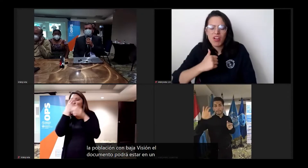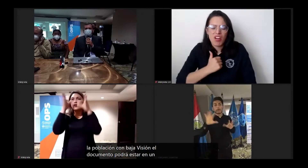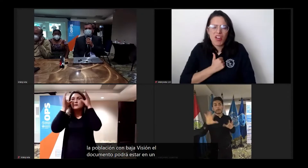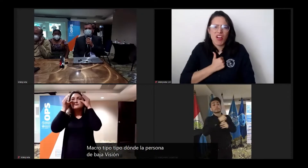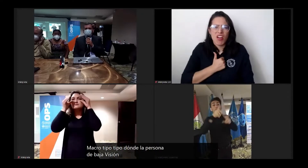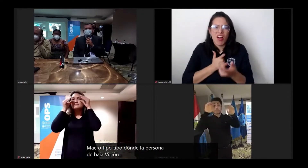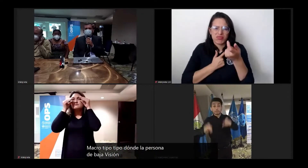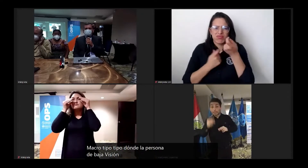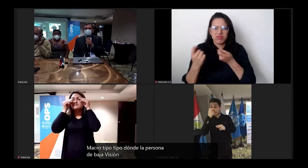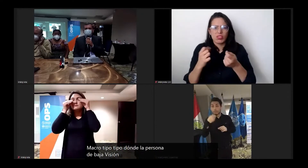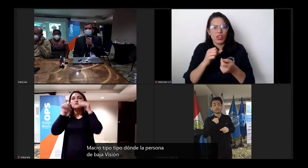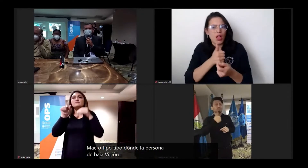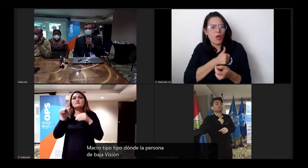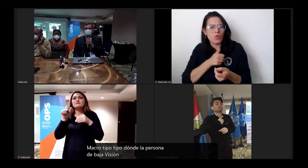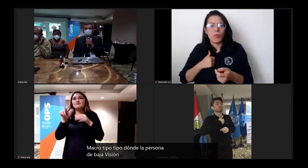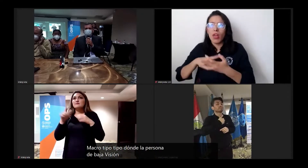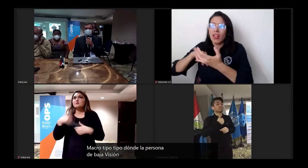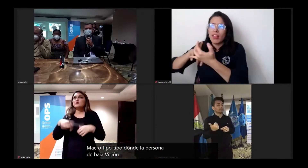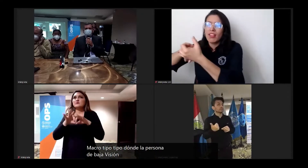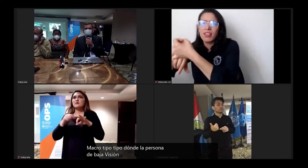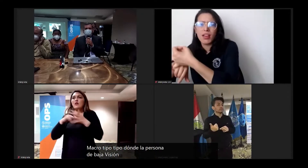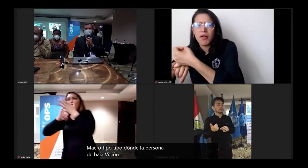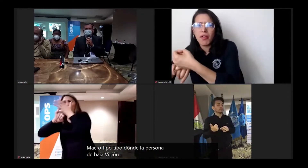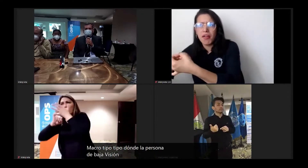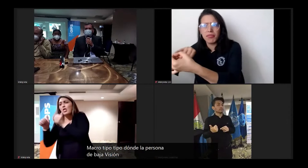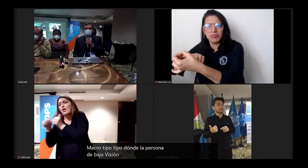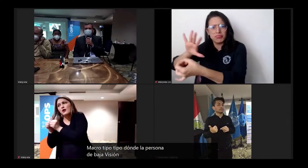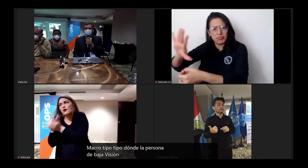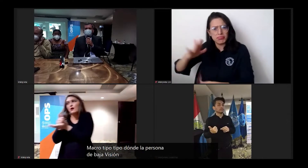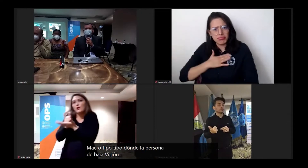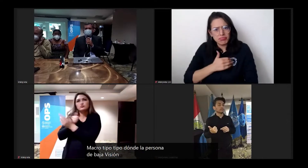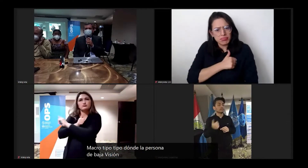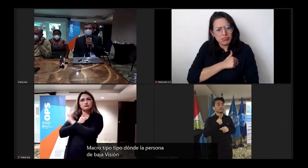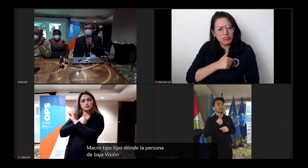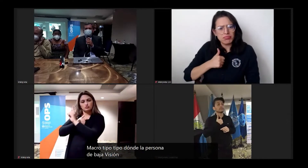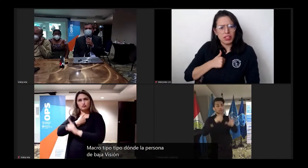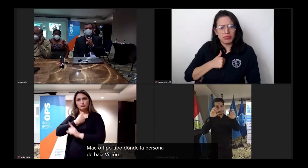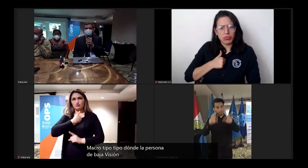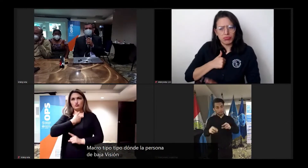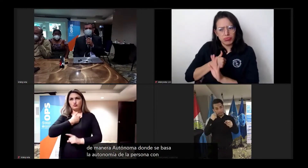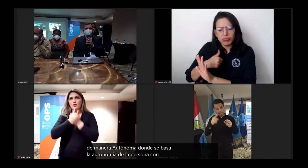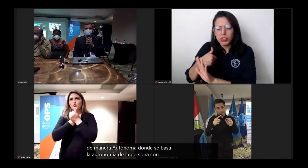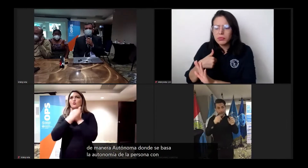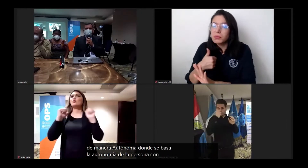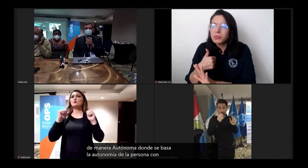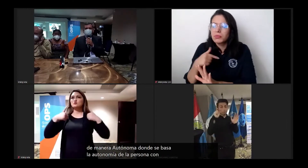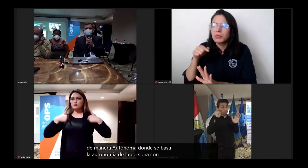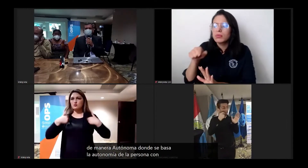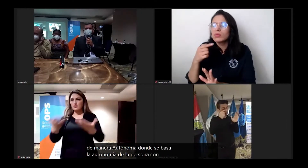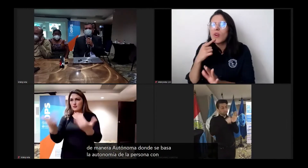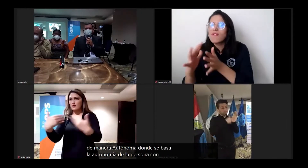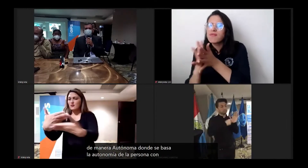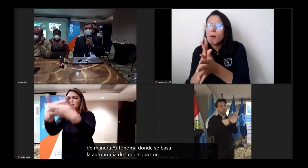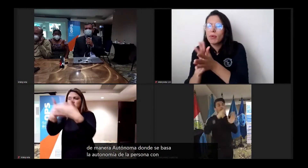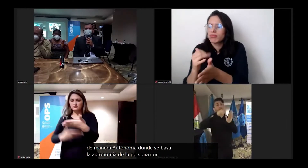autónoma, porque allí es donde se basa la autonomía de la persona con baja visión, pueda acceder a esa